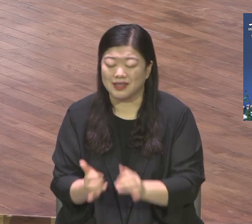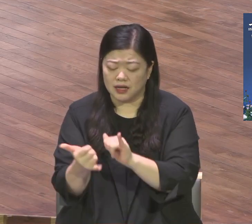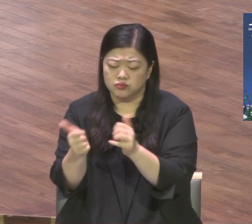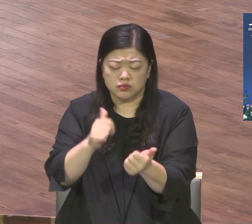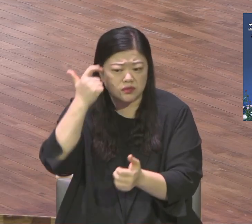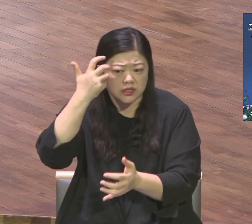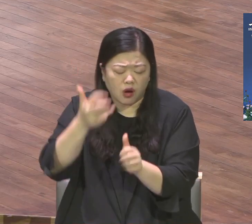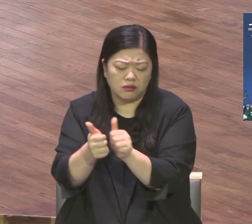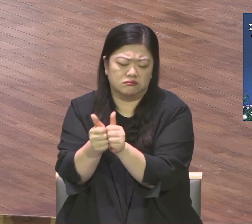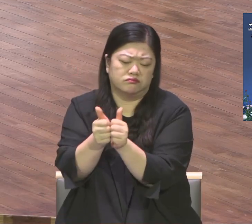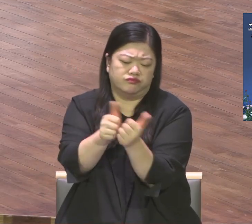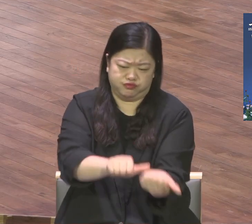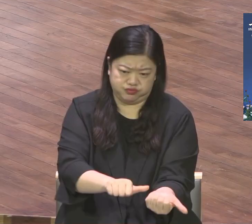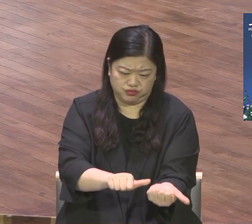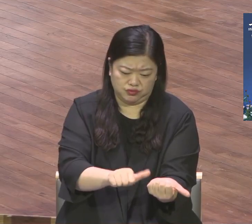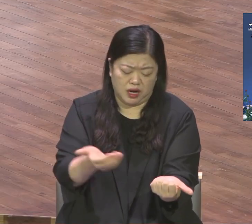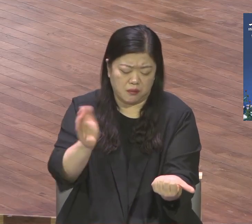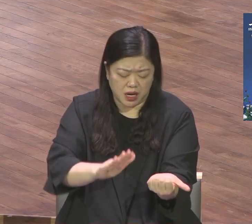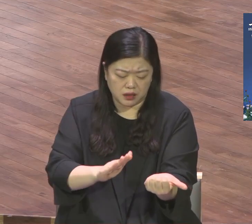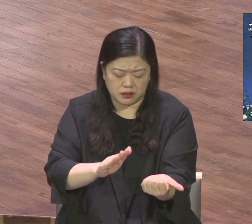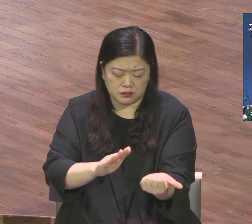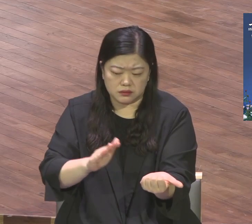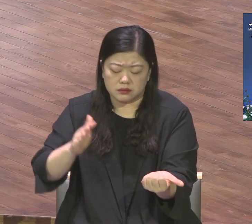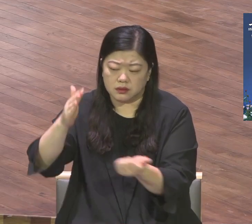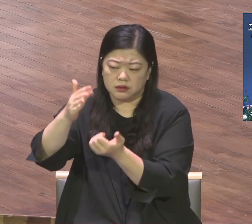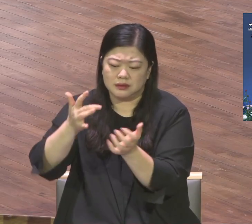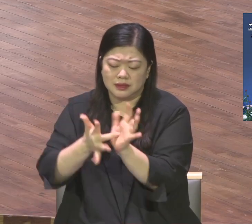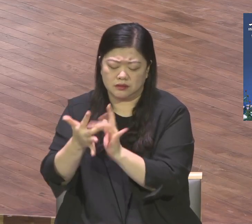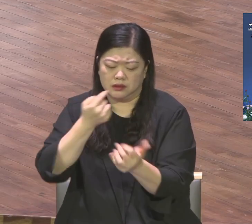살아나. 예수님 죽은 사람 살려냈잖아요. 나사로.